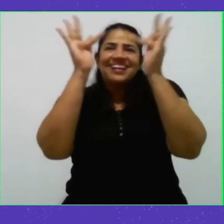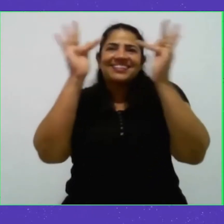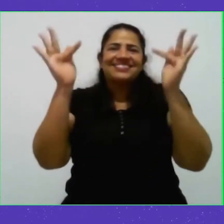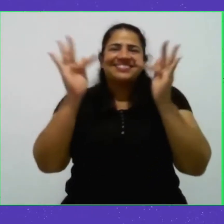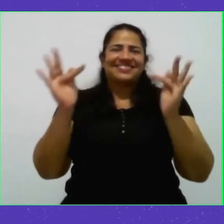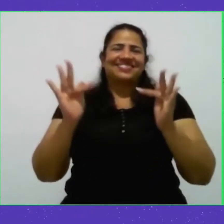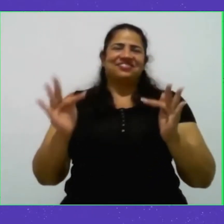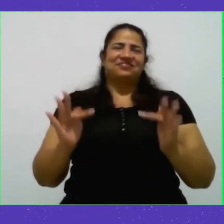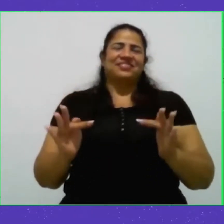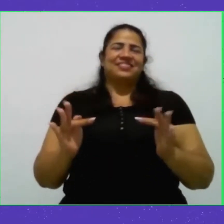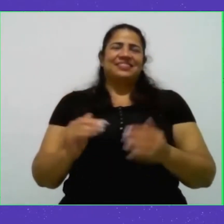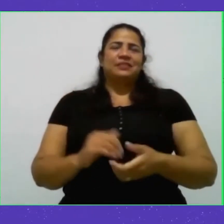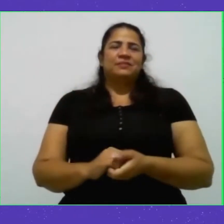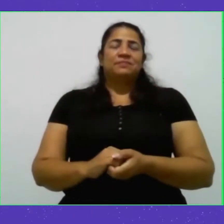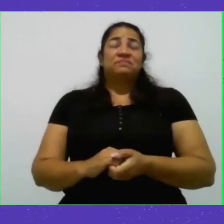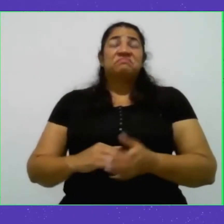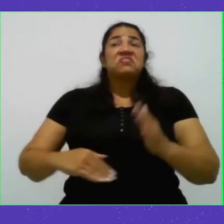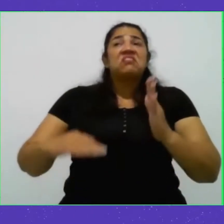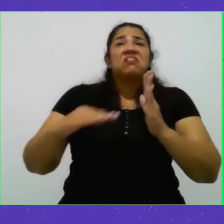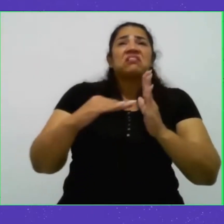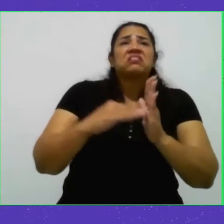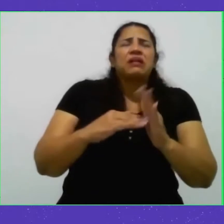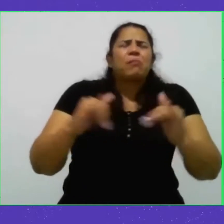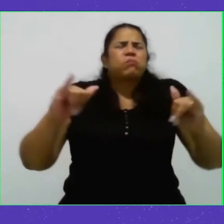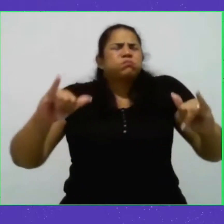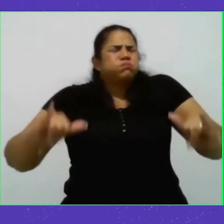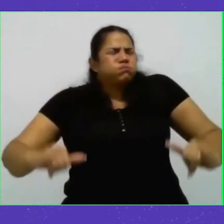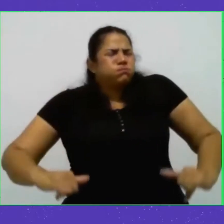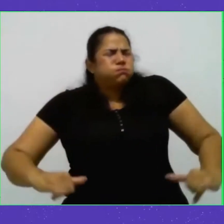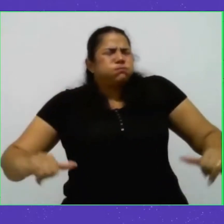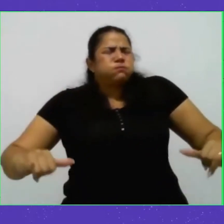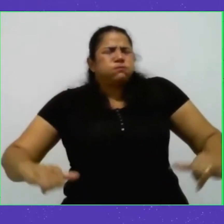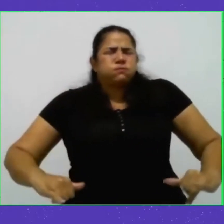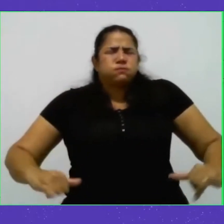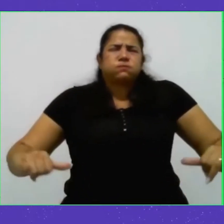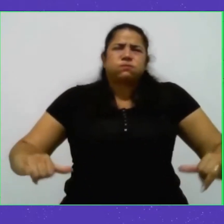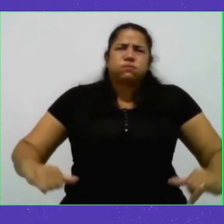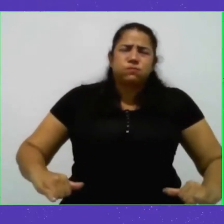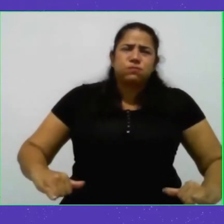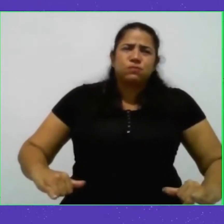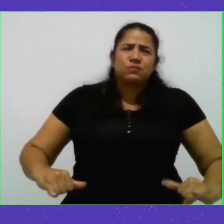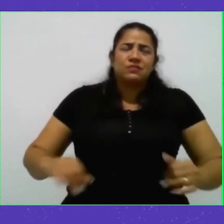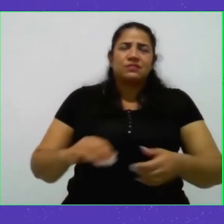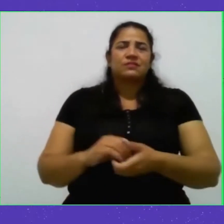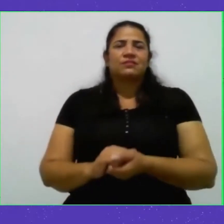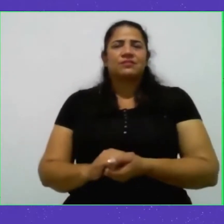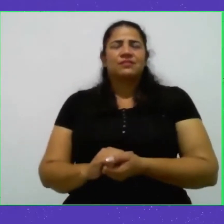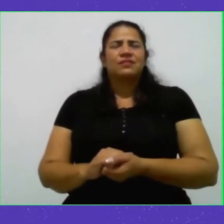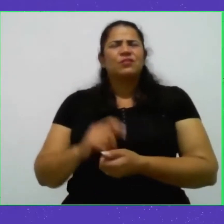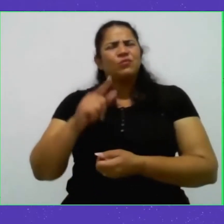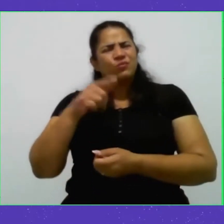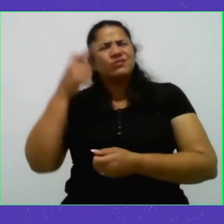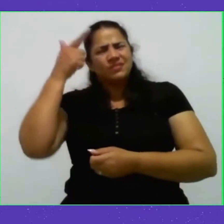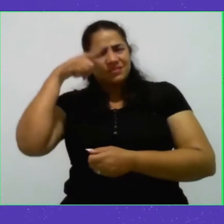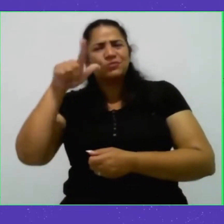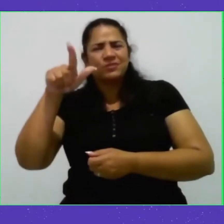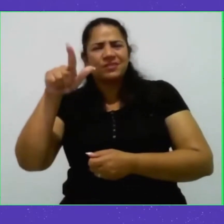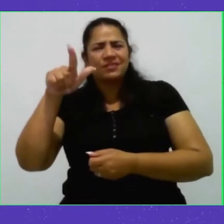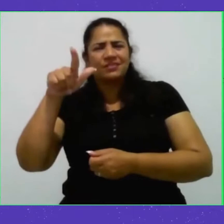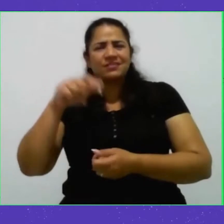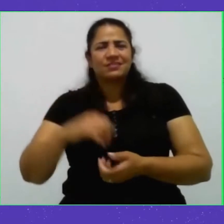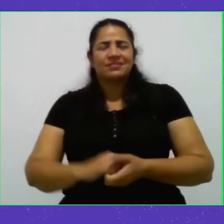até em adversidades, em situações de aflição, de